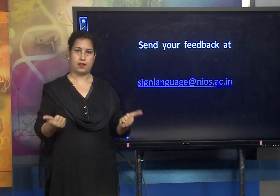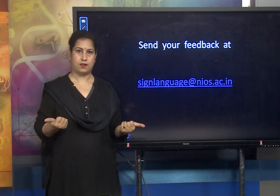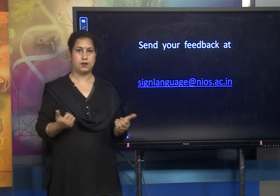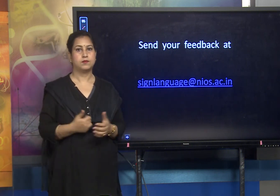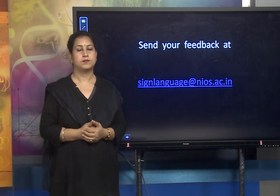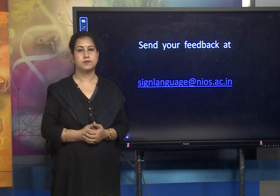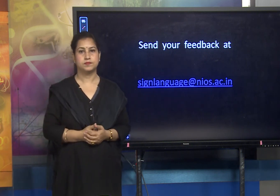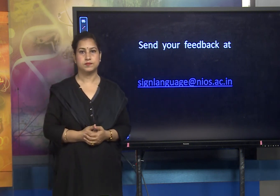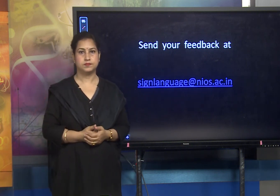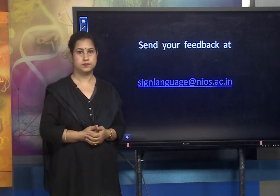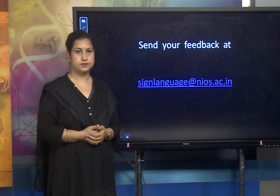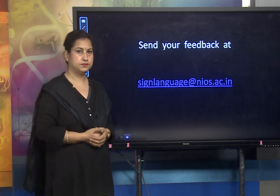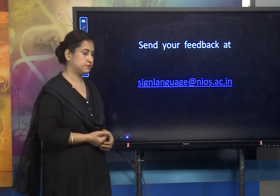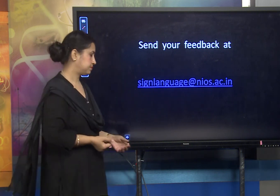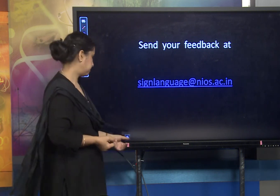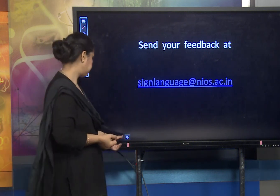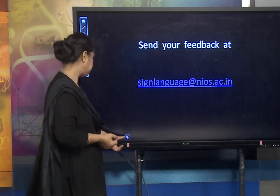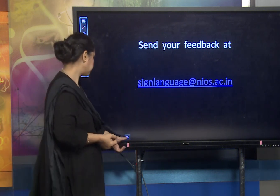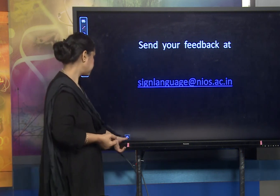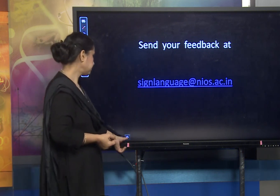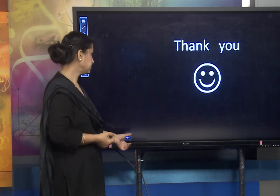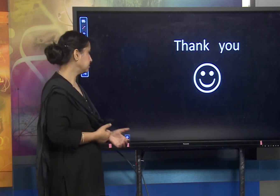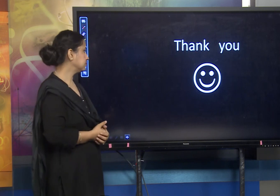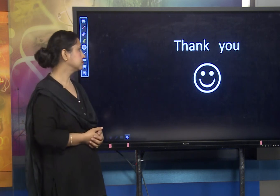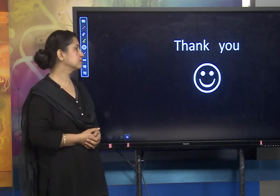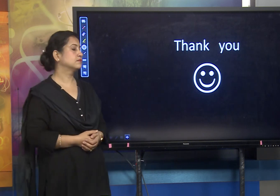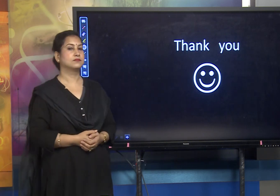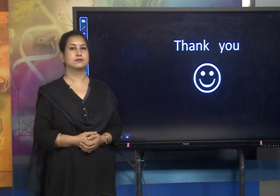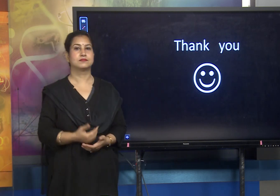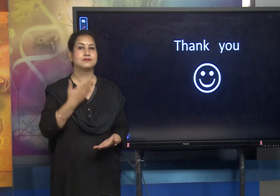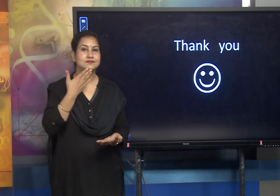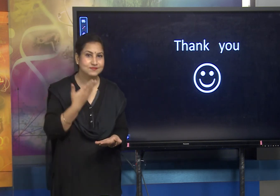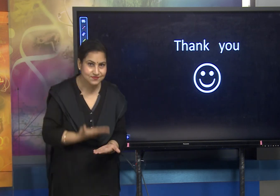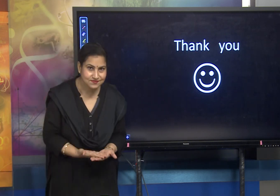Thank you.